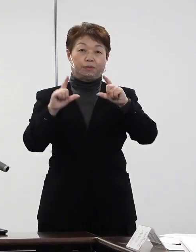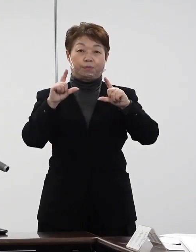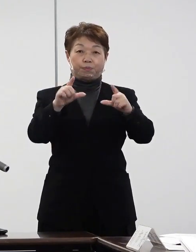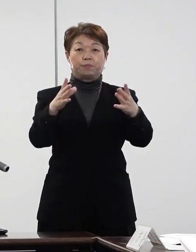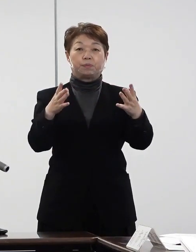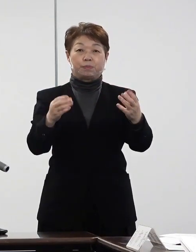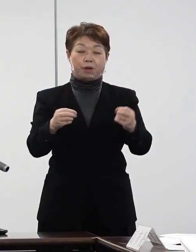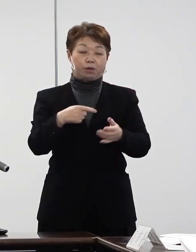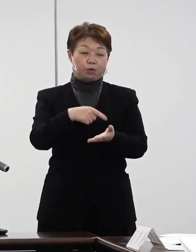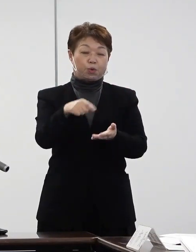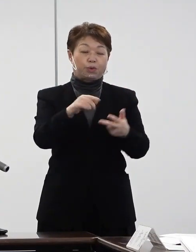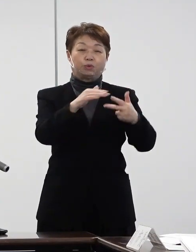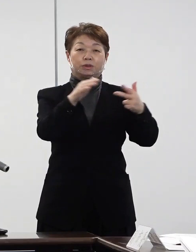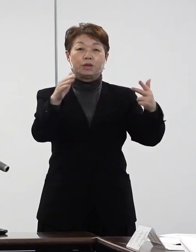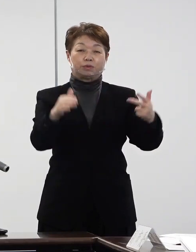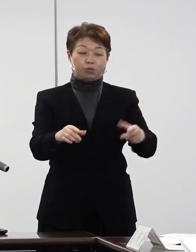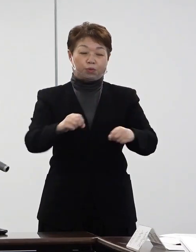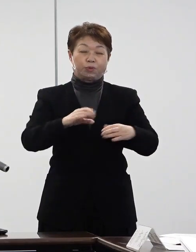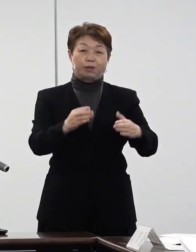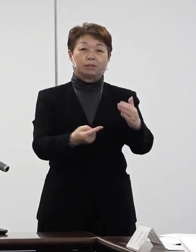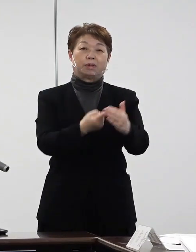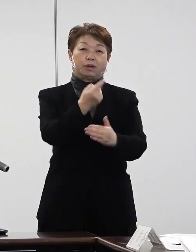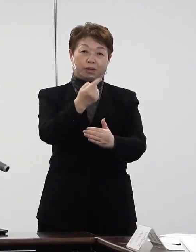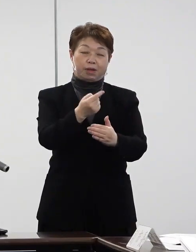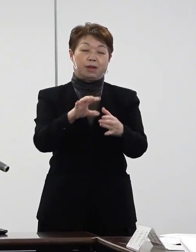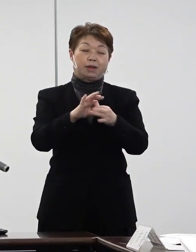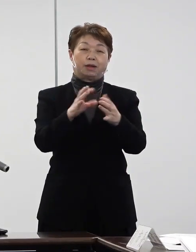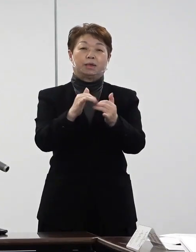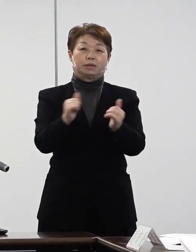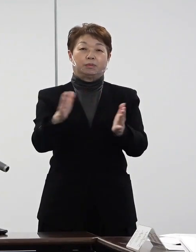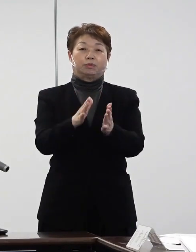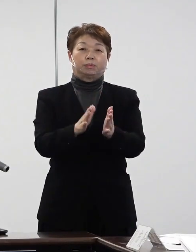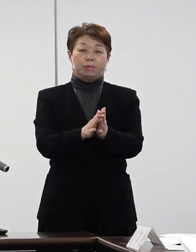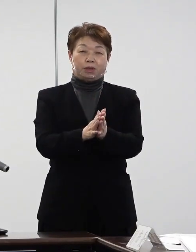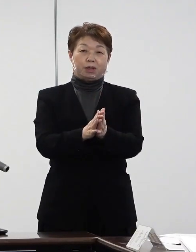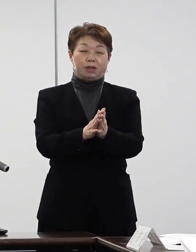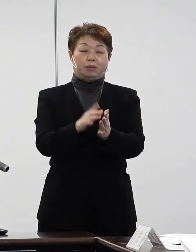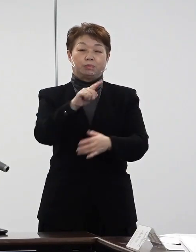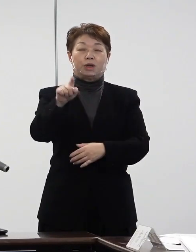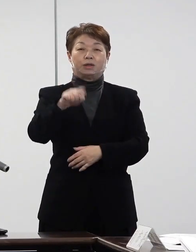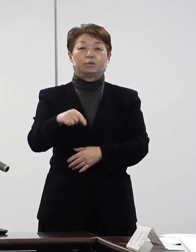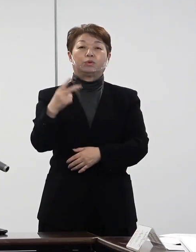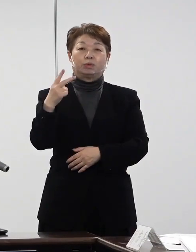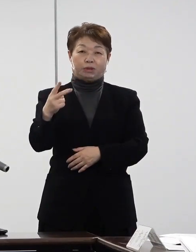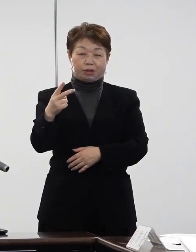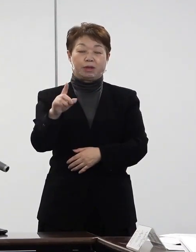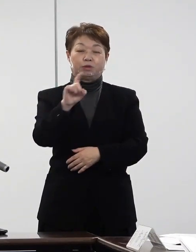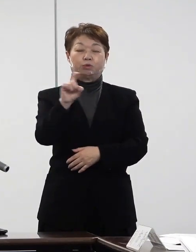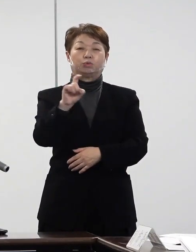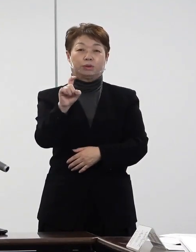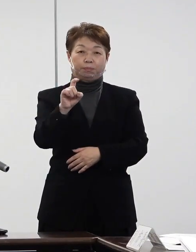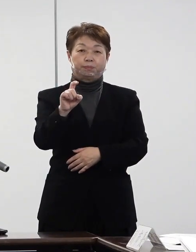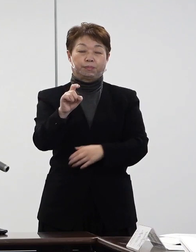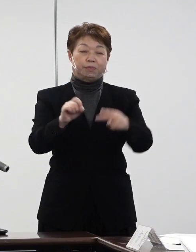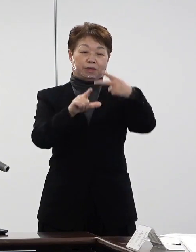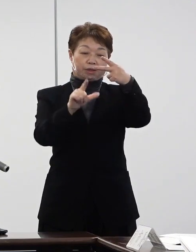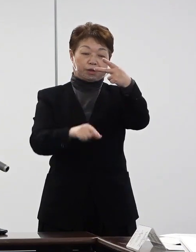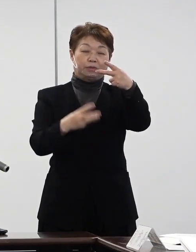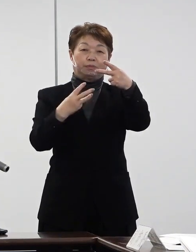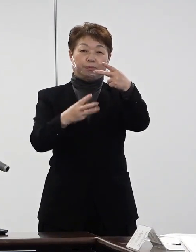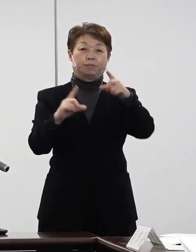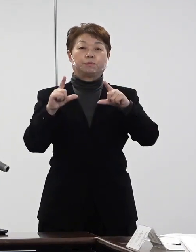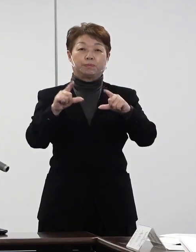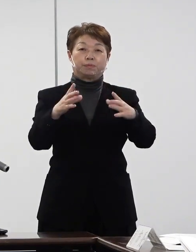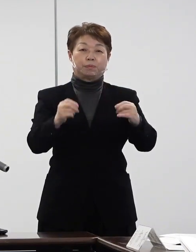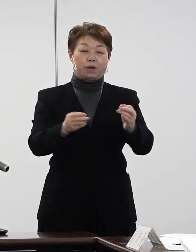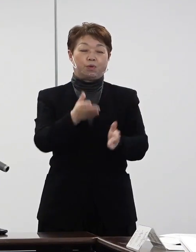表の教育施設クラスターで関連の方を含め2名増加し10名、2月3日公表の